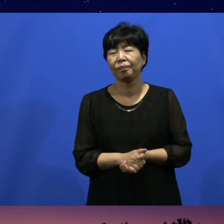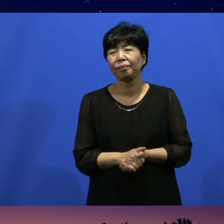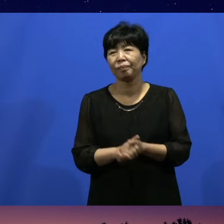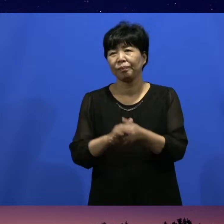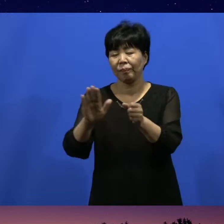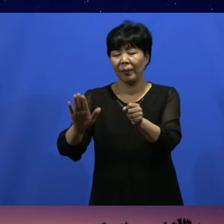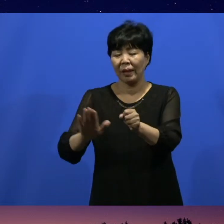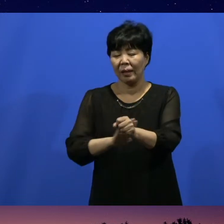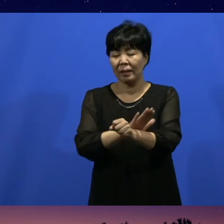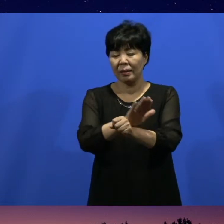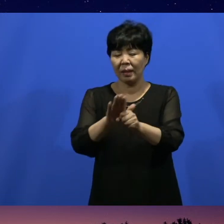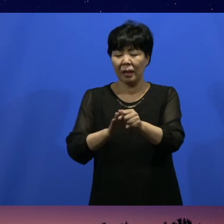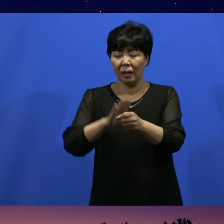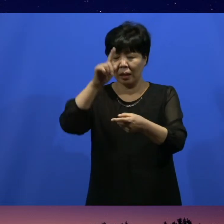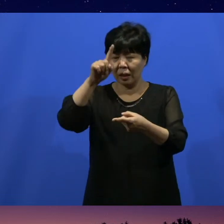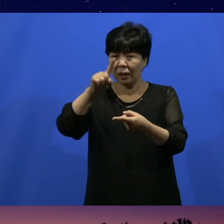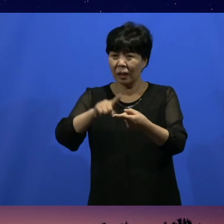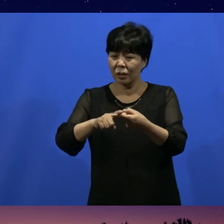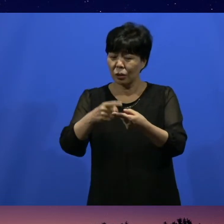사랑을 제대로 배워본 적이 없어요.